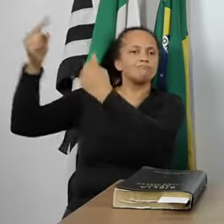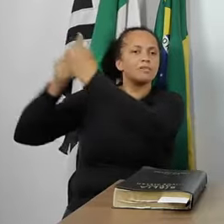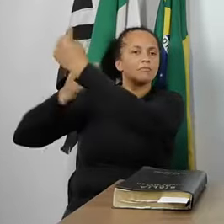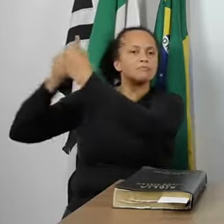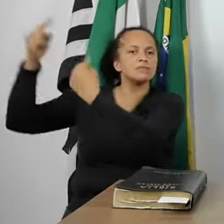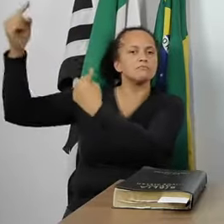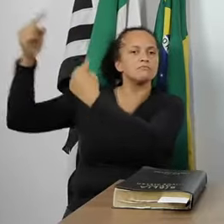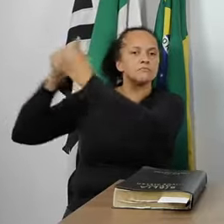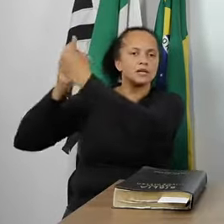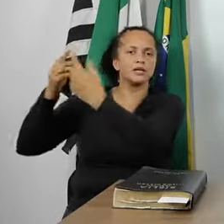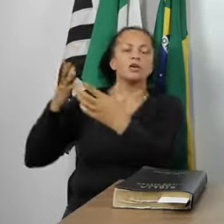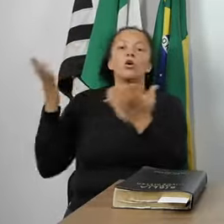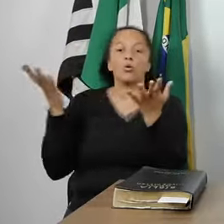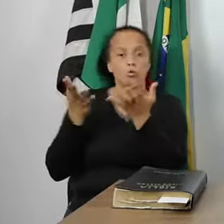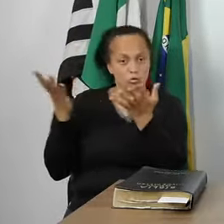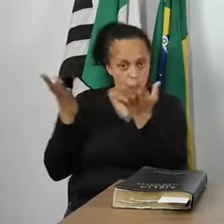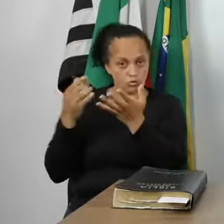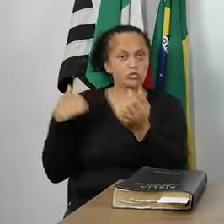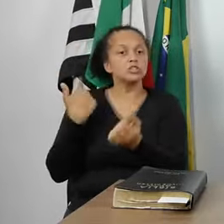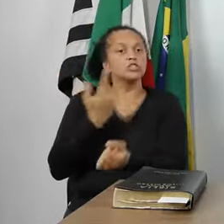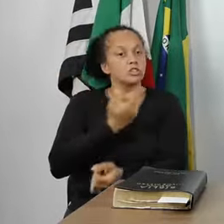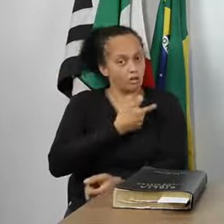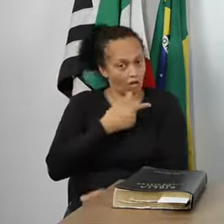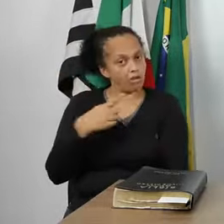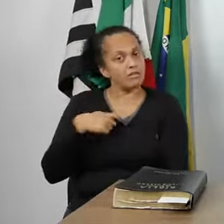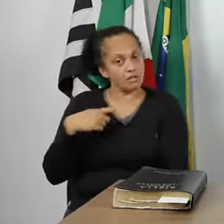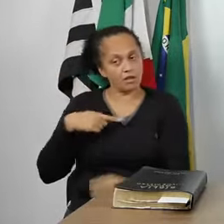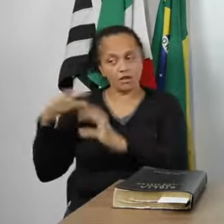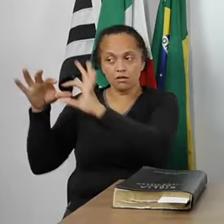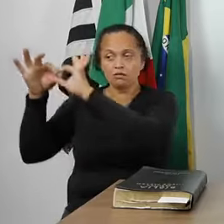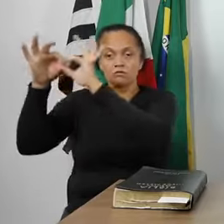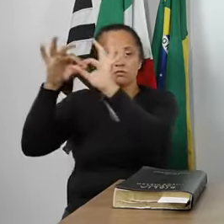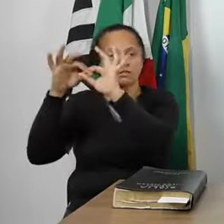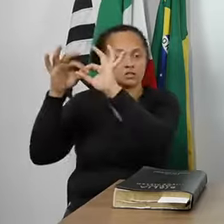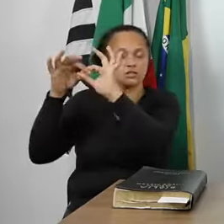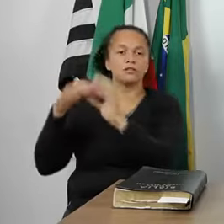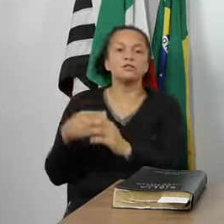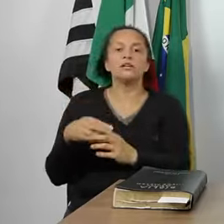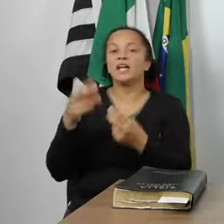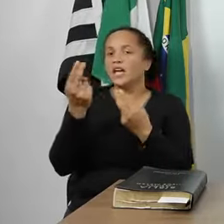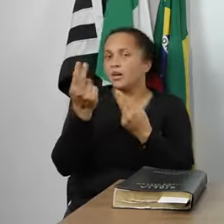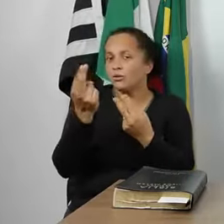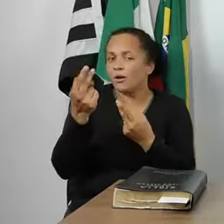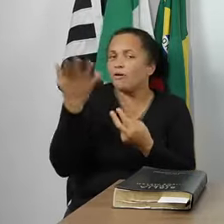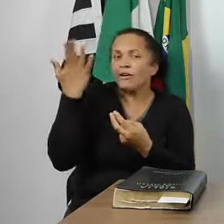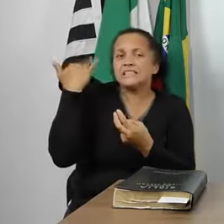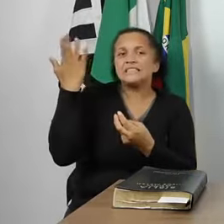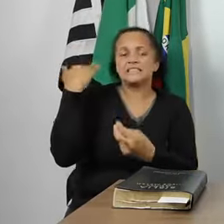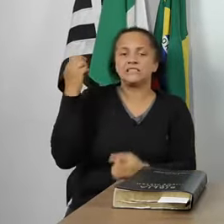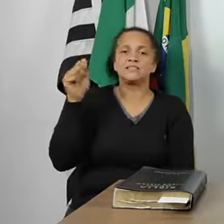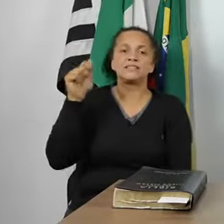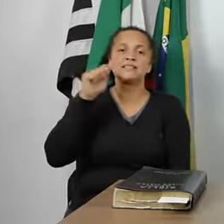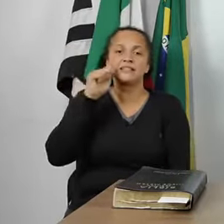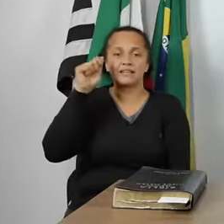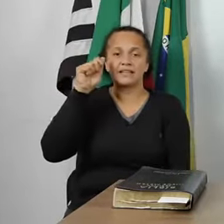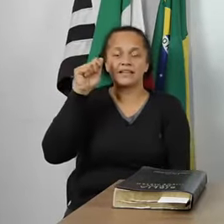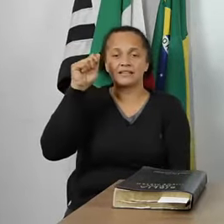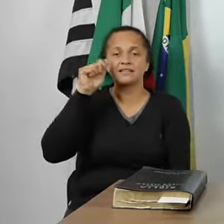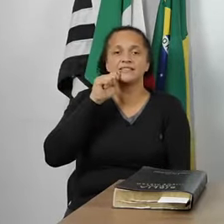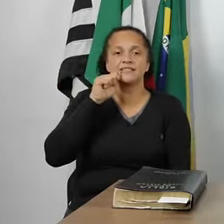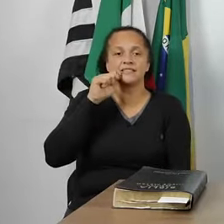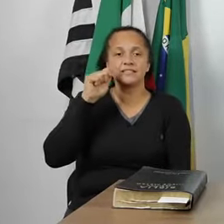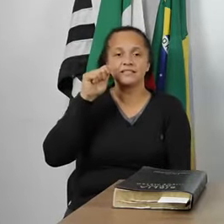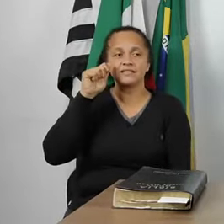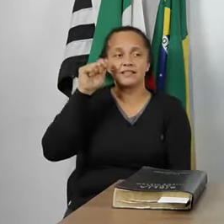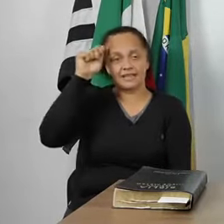com o Pai e hoje nós podemos ter comunhão com o Pai, assim como Adão e Eva tinham antes da queda do pecado, antes da queda,